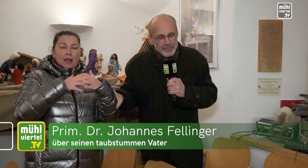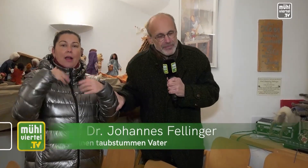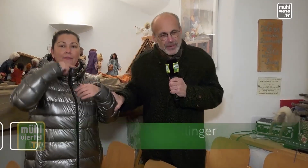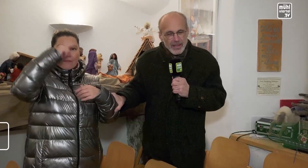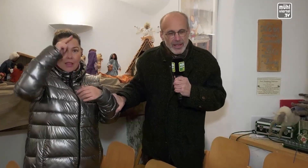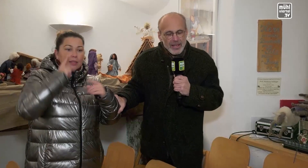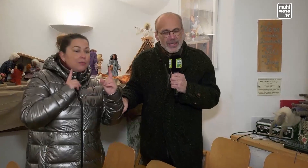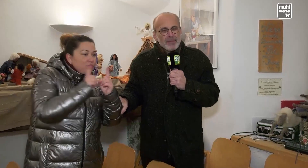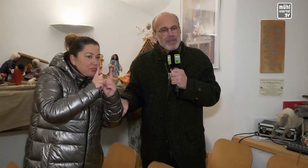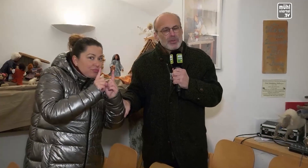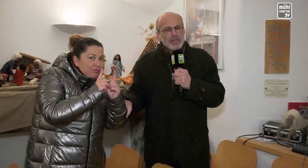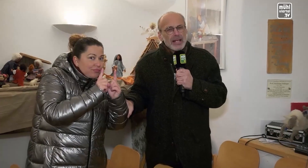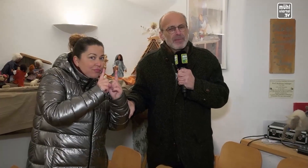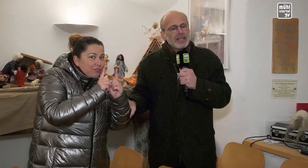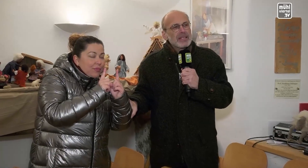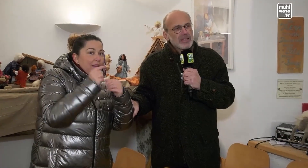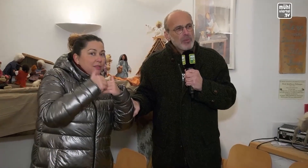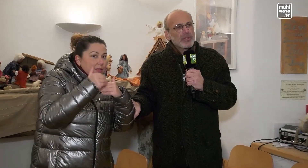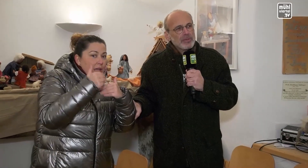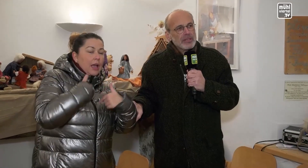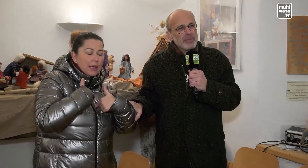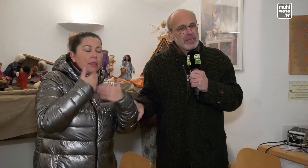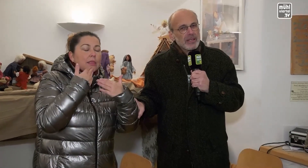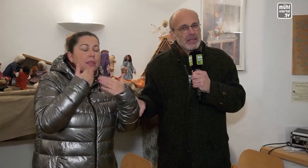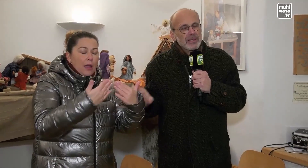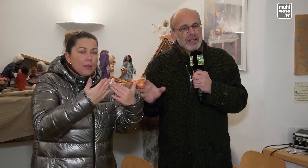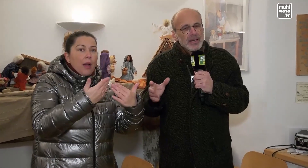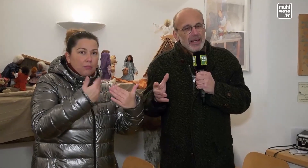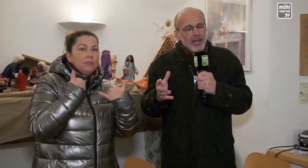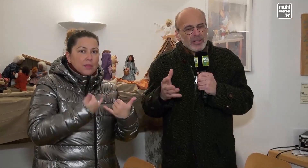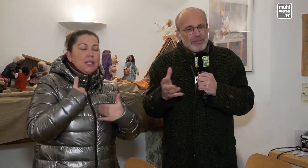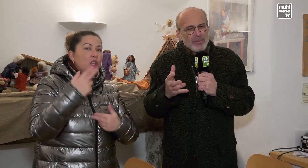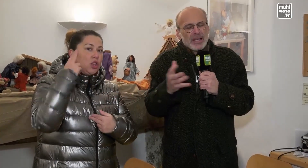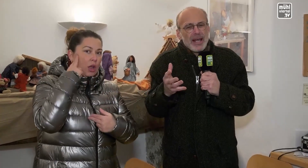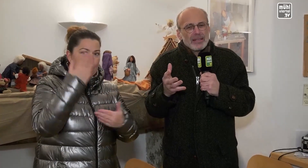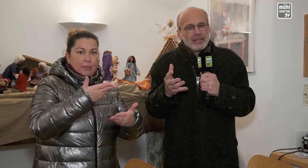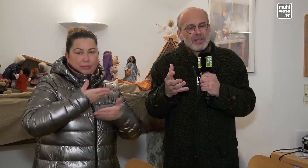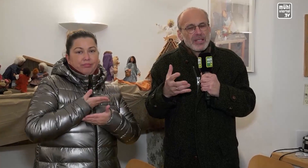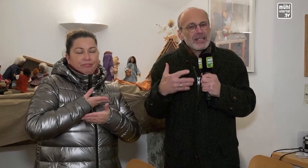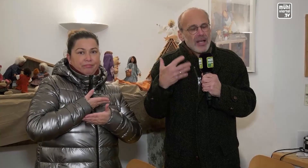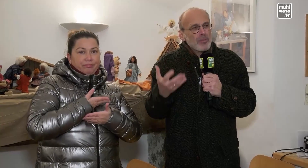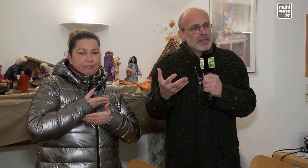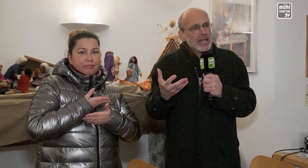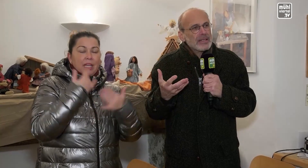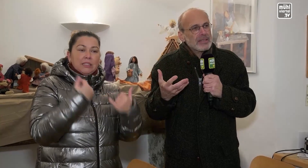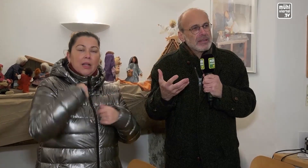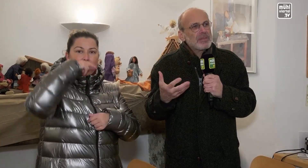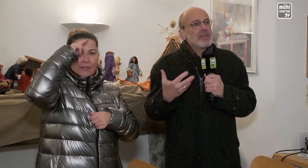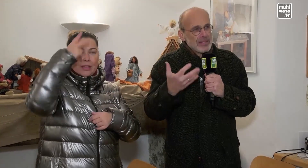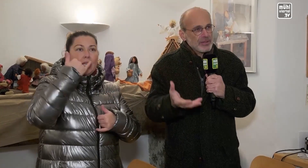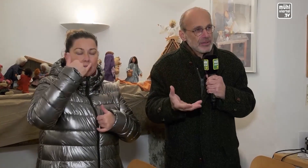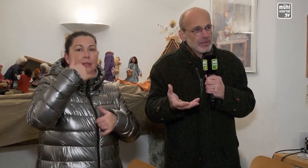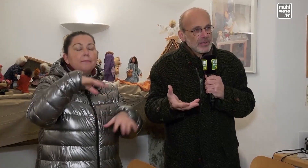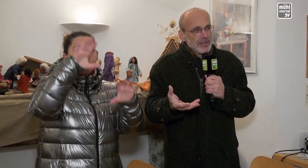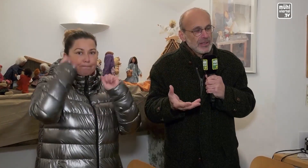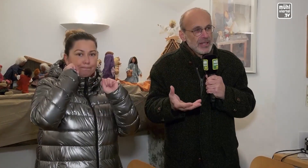gesagt, ich bin so dankbar, dass ich taub geworden bin. Er hat auf einmal erkannt, was seine Taubheit eigentlich